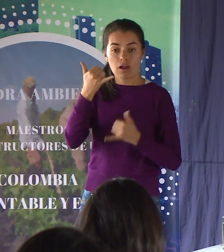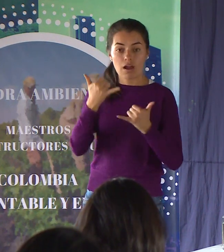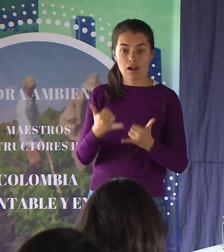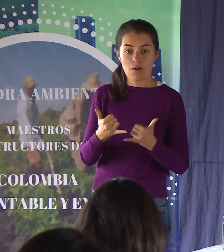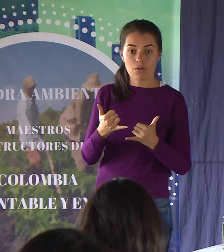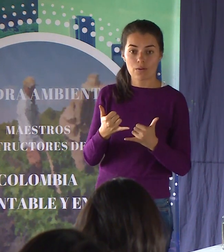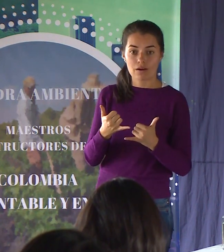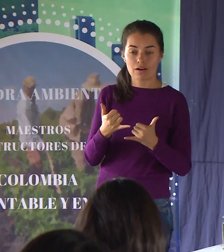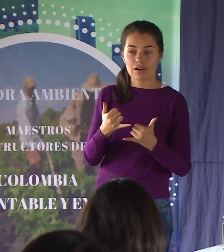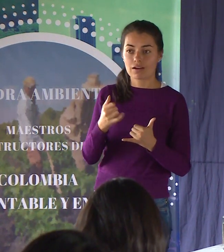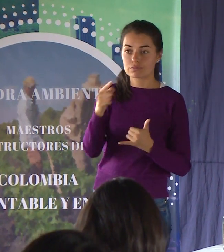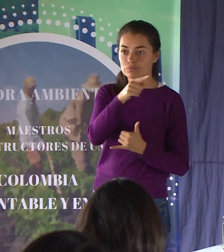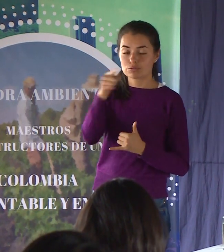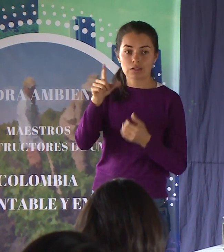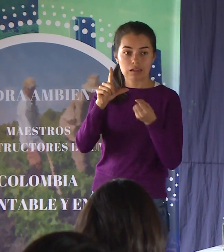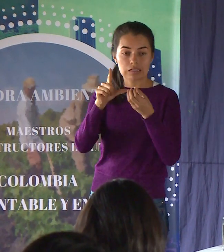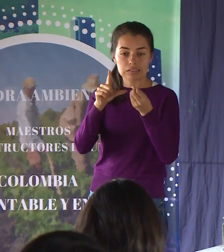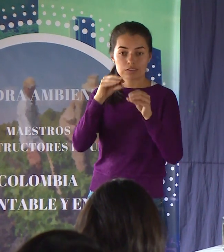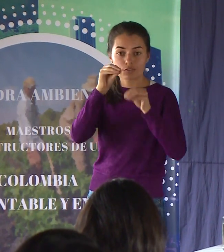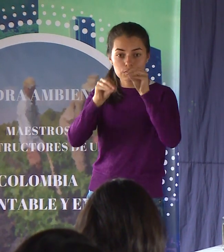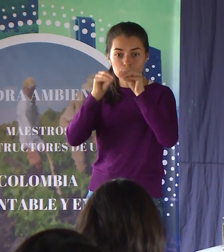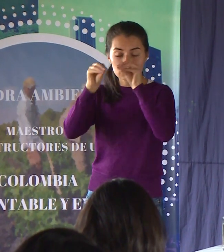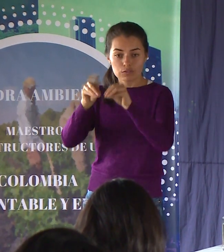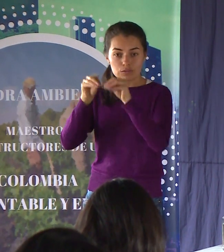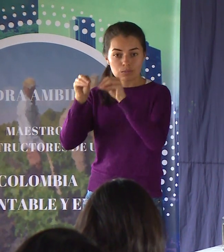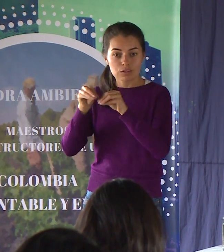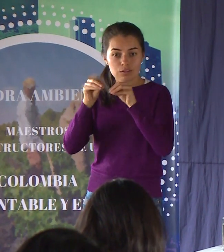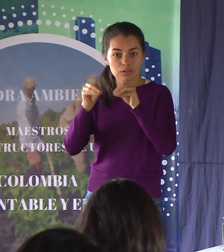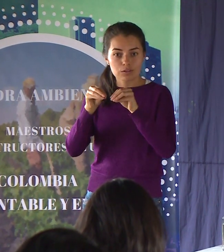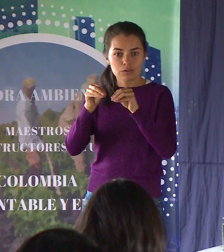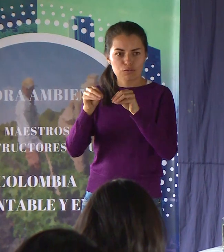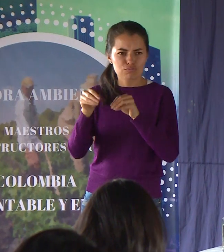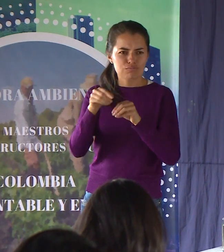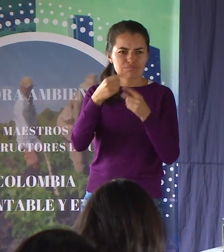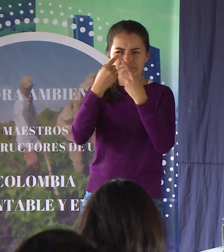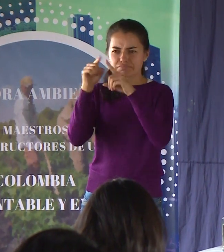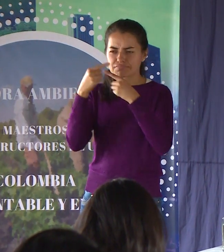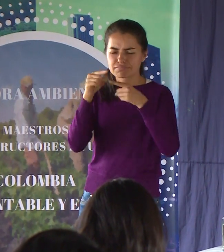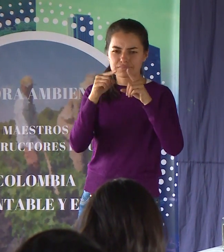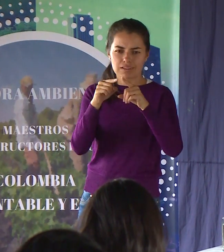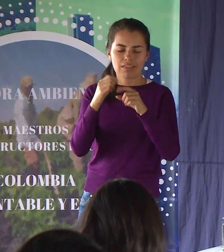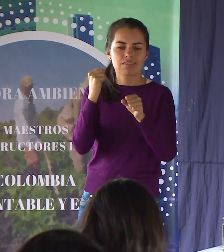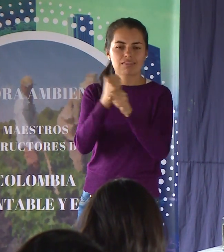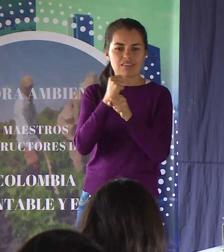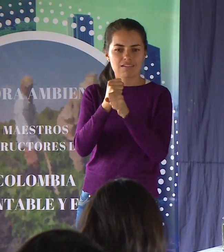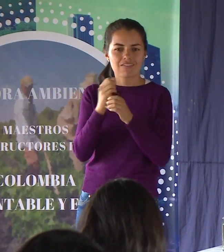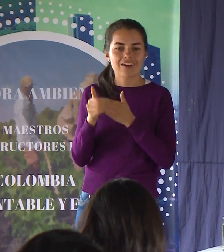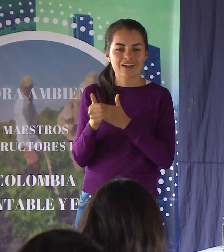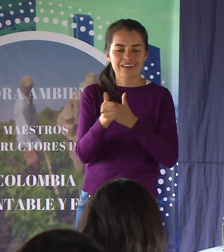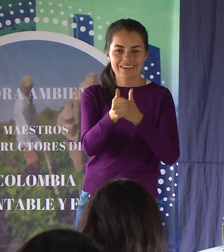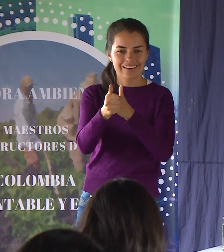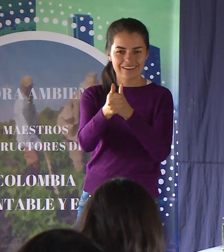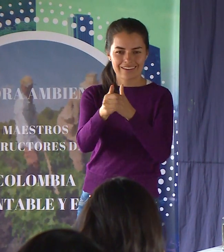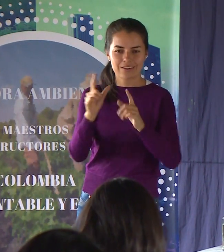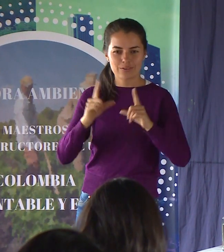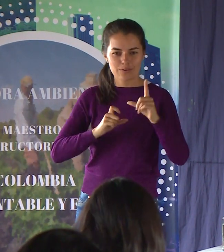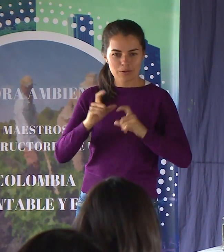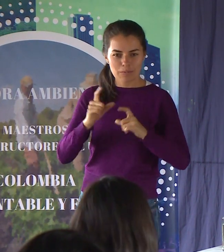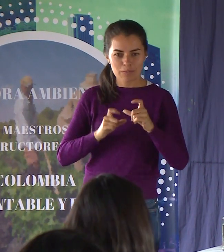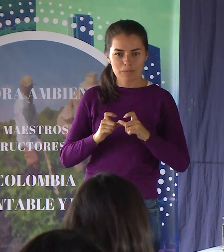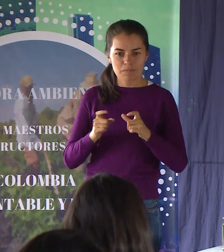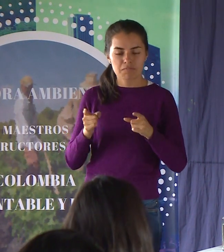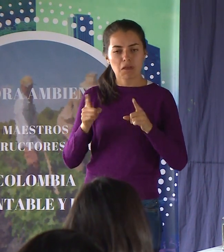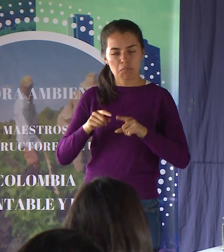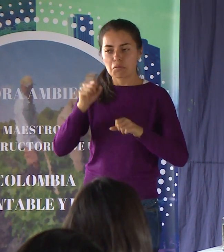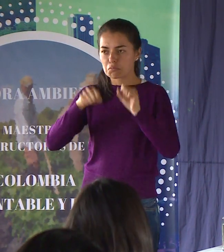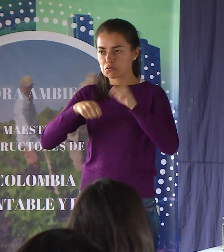en formación, muchos trabajan hoy en día como guías turísticos en empresas turísticas o tienen